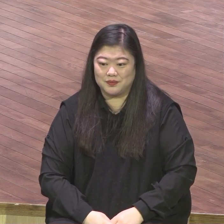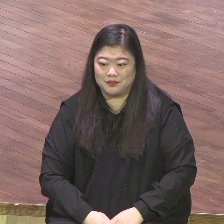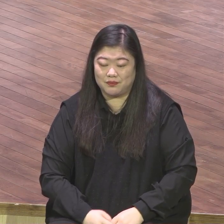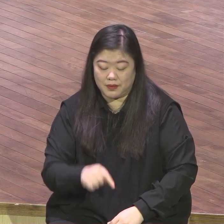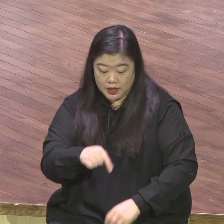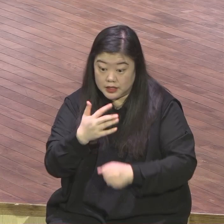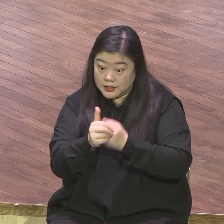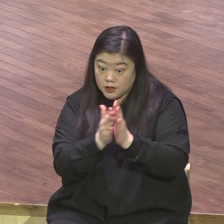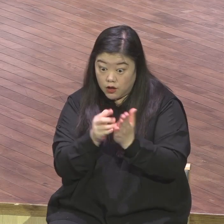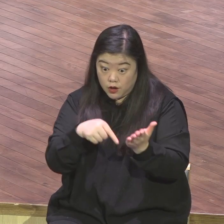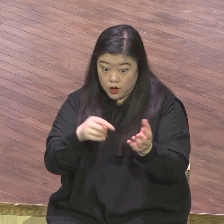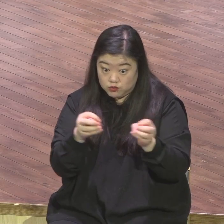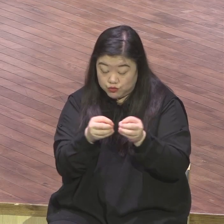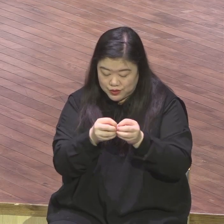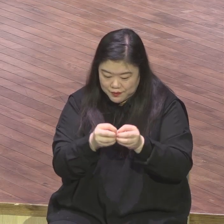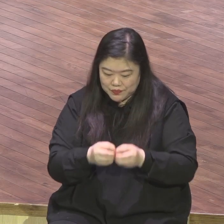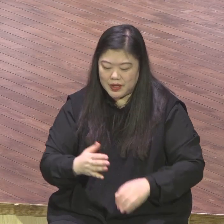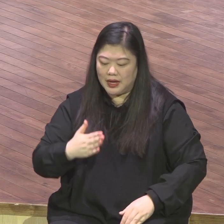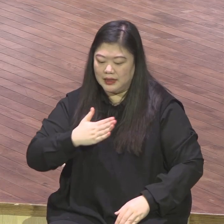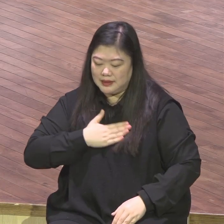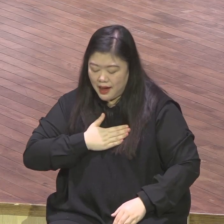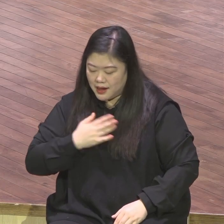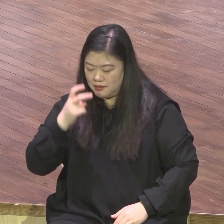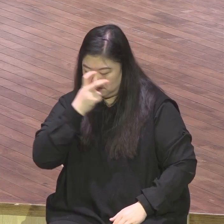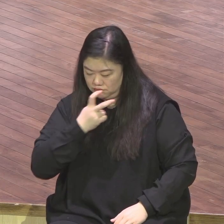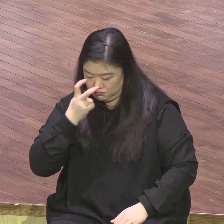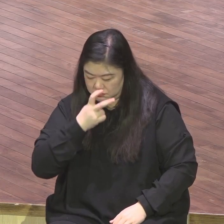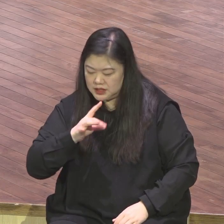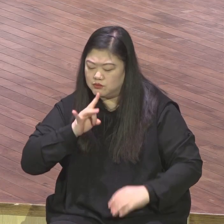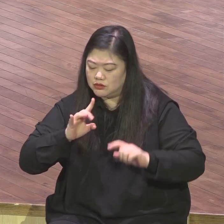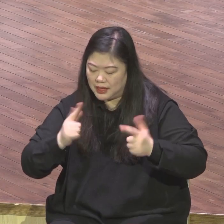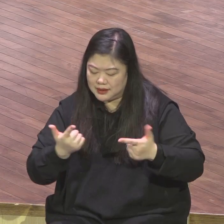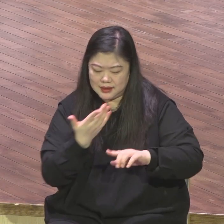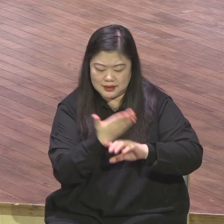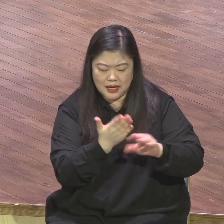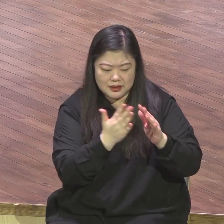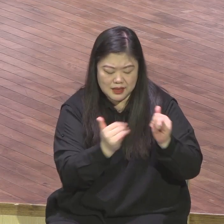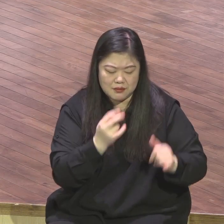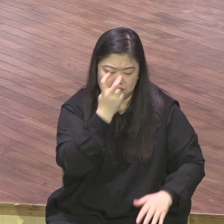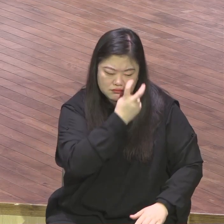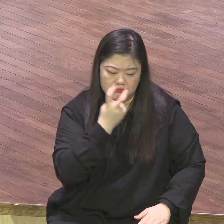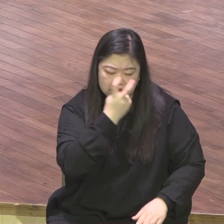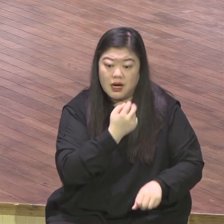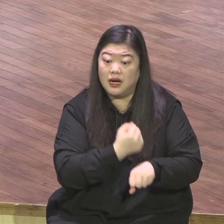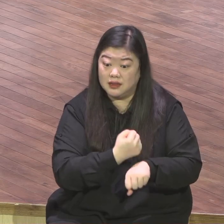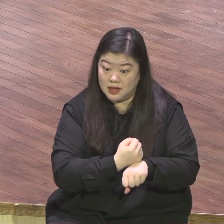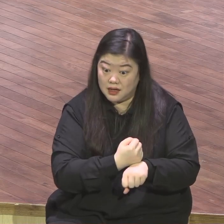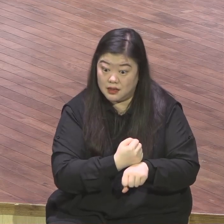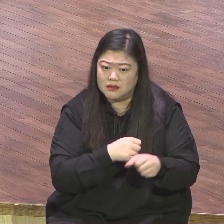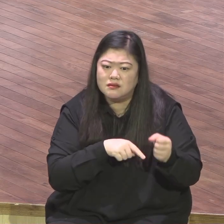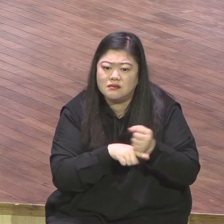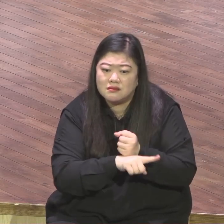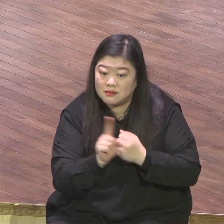뿐만 나오는 이 자기를 돌볼 뿐더러 다른 사람 일을 돌봐준다. 이게 뭐예요?